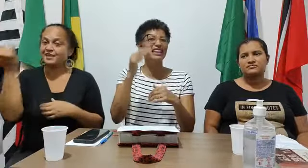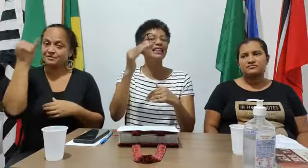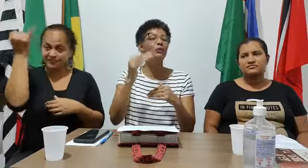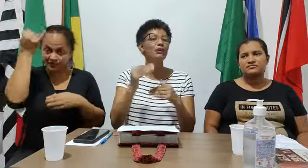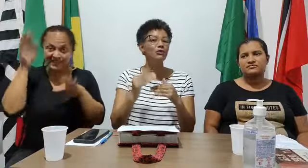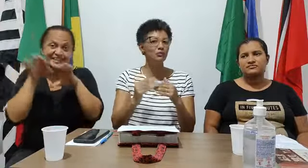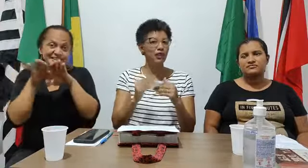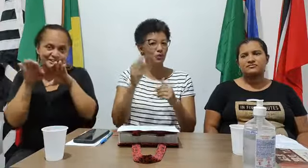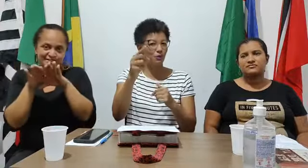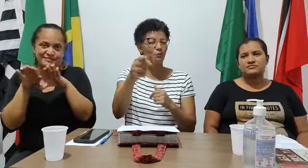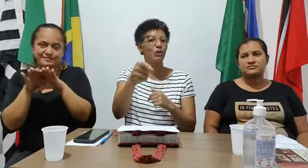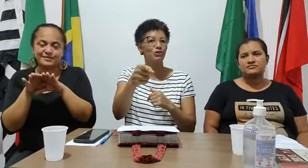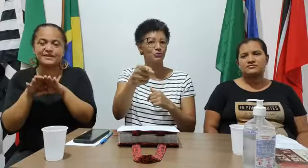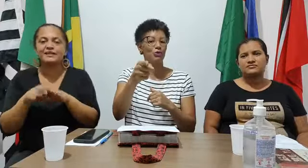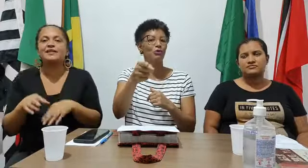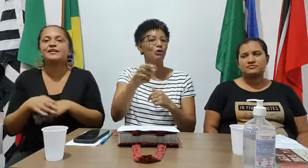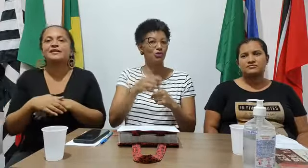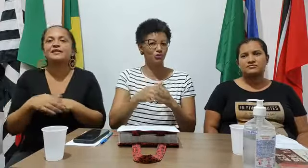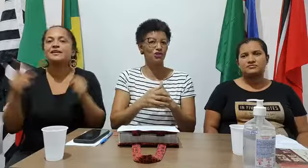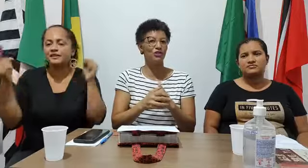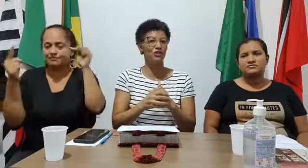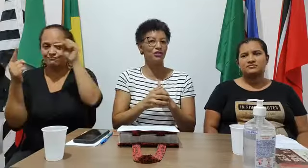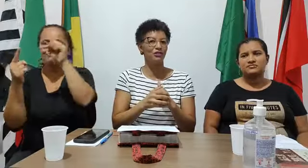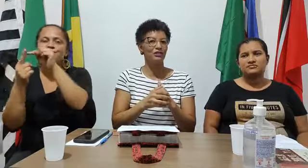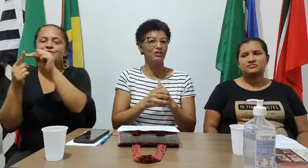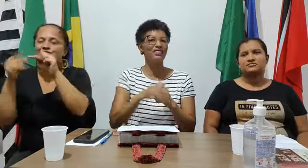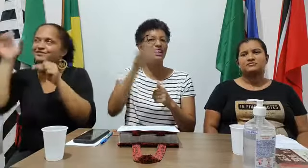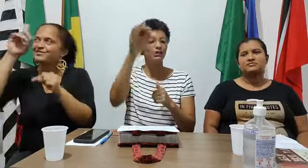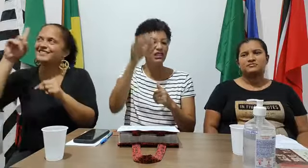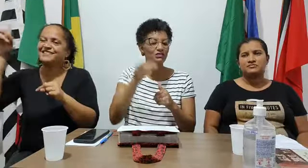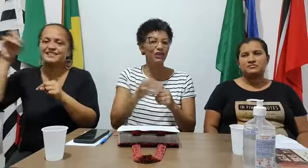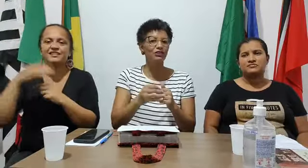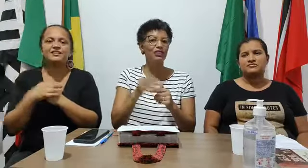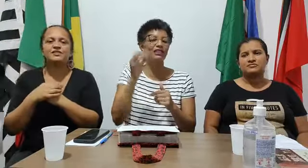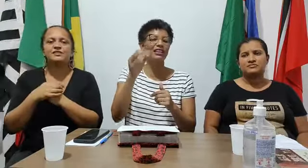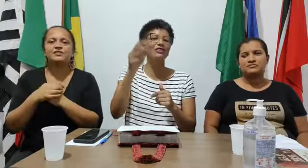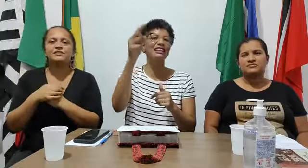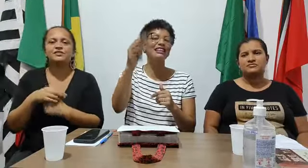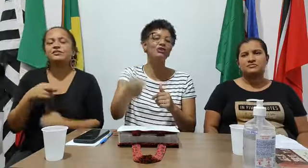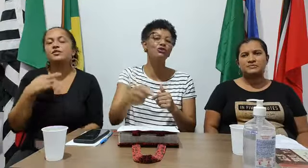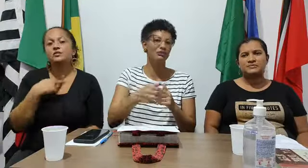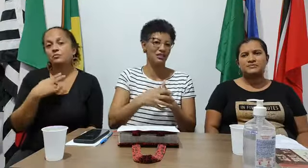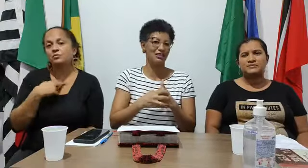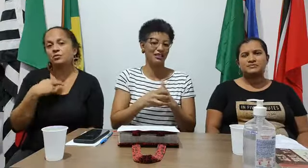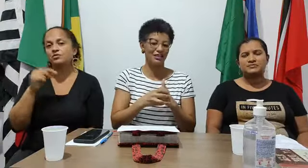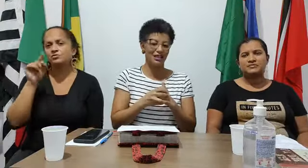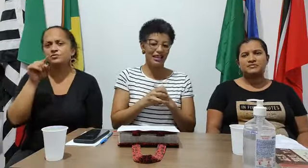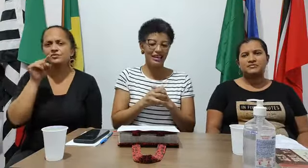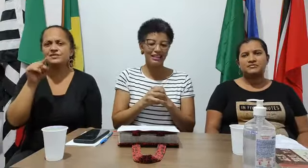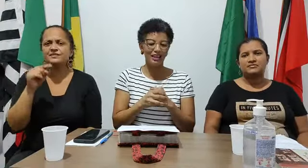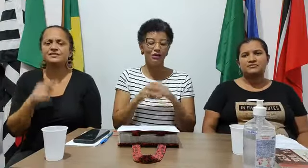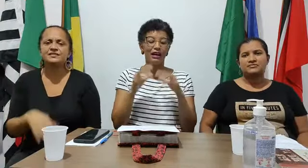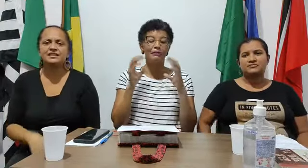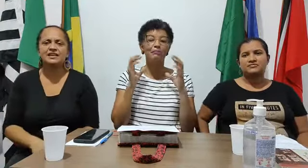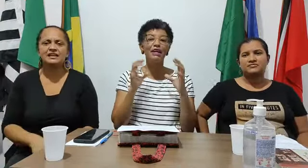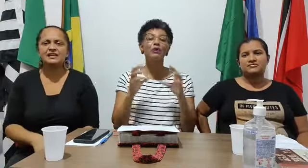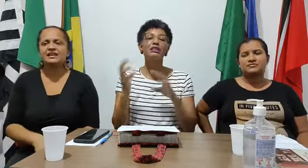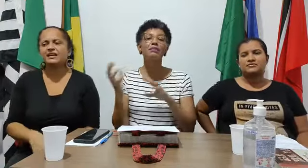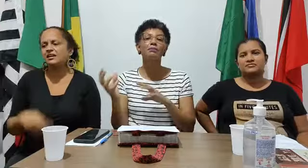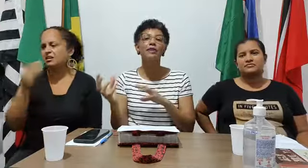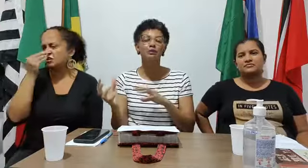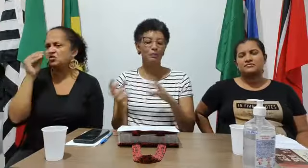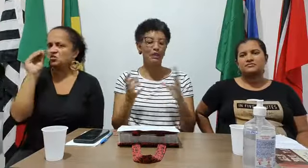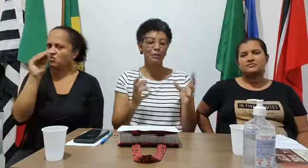importante? Não menospreze o propósito pelo qual Deus te criou. Não desvaloriza aquilo que Deus valoriza. Então,